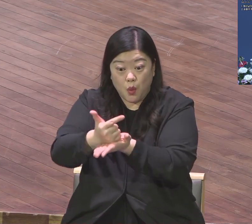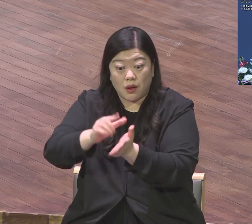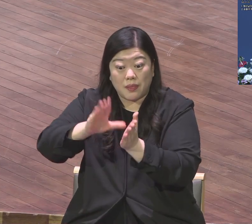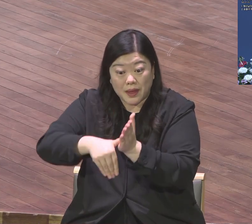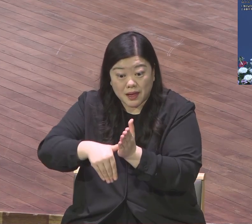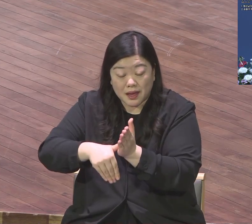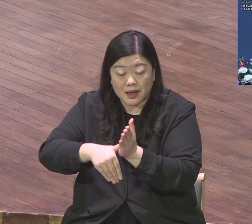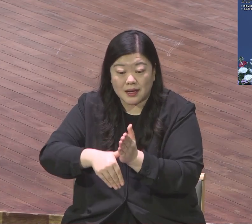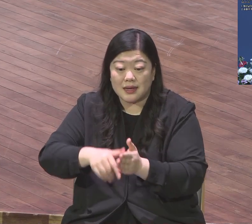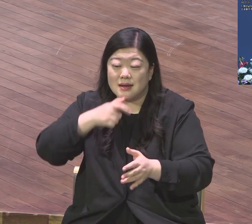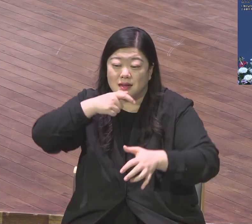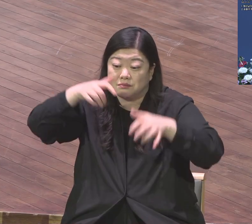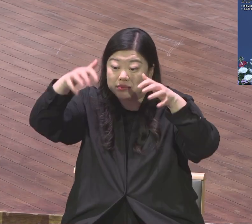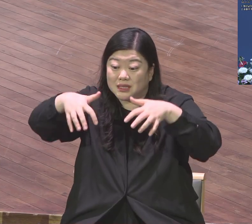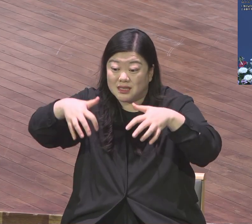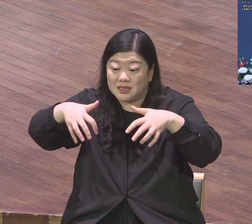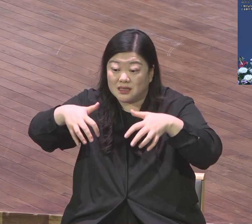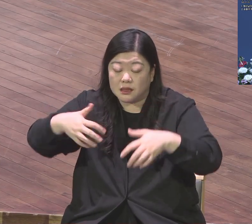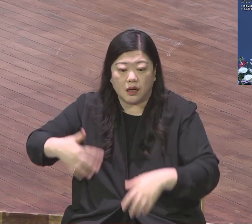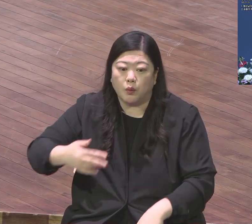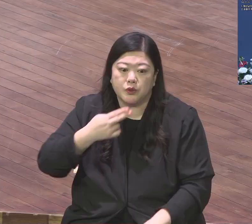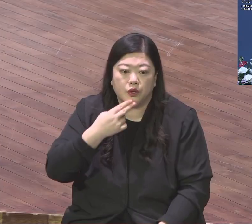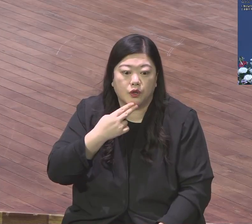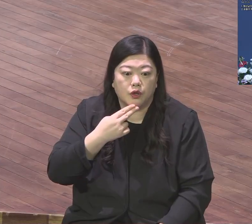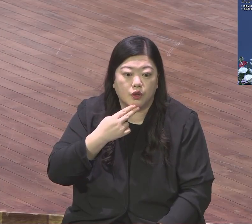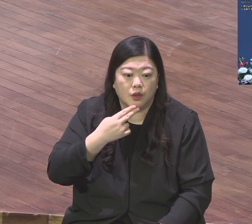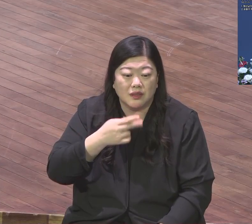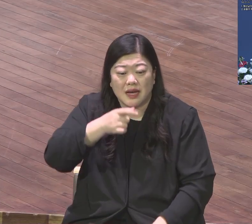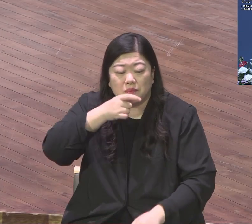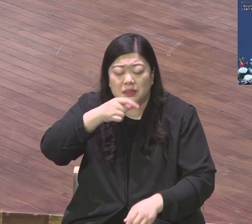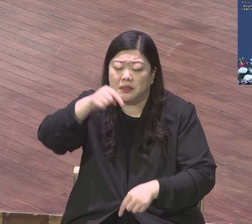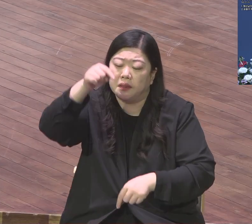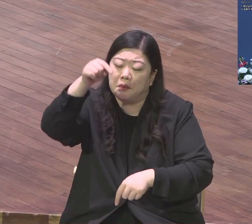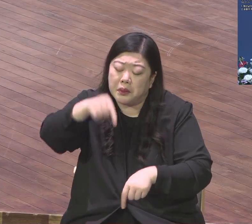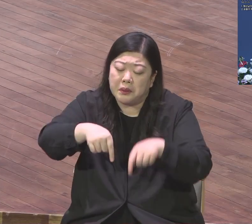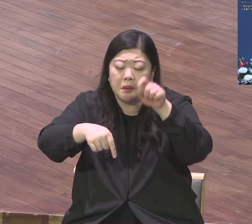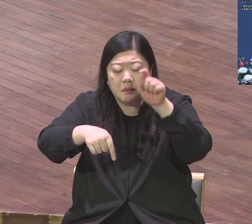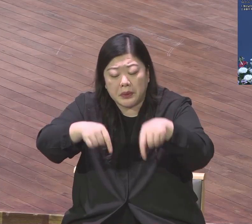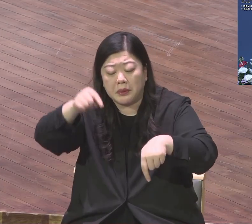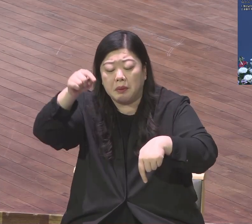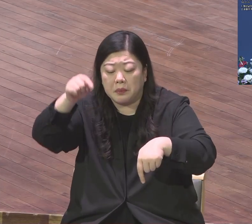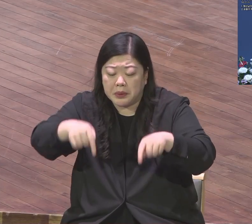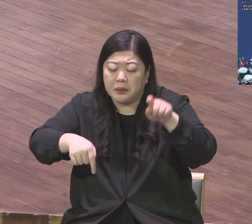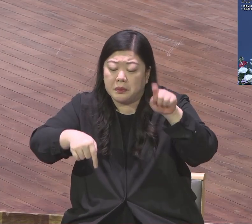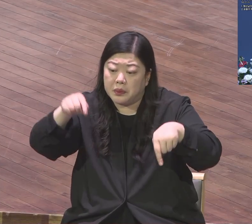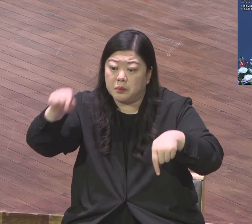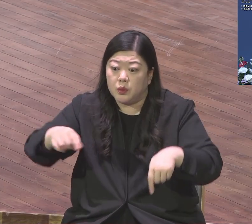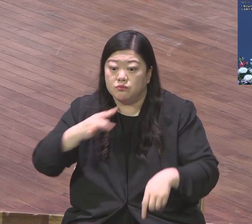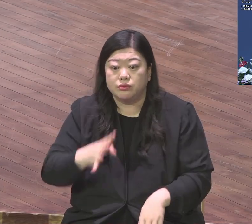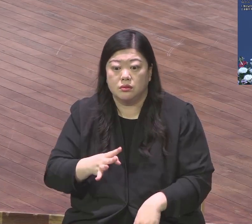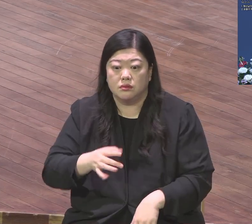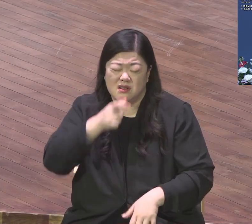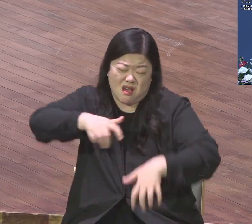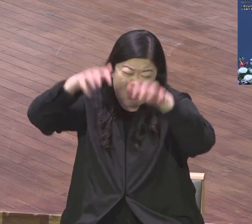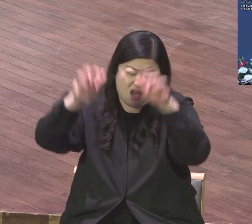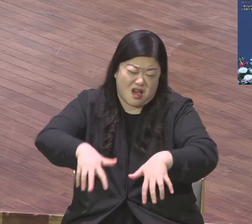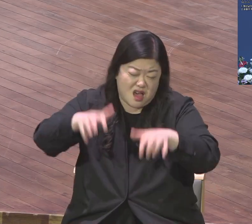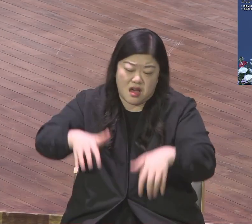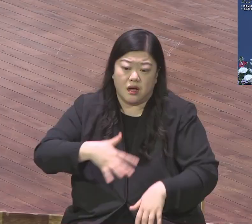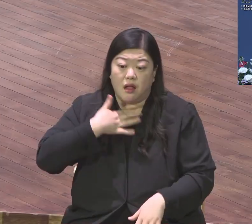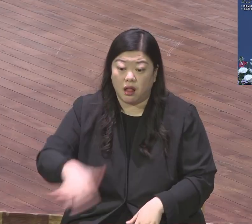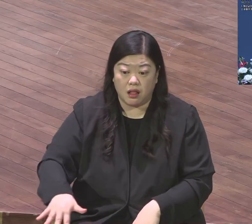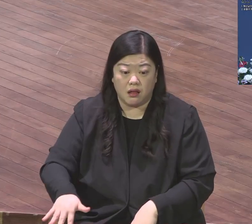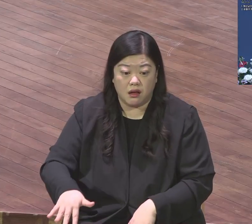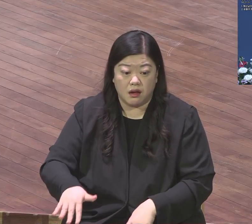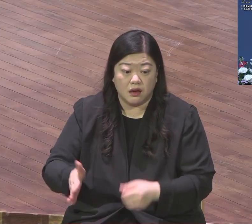전에는요, 그런 비라는 게 없었어요. 비가 막 쏟아지면 뭐 걸을 수 있겠다 싶은 그런 게 없었어요. 수면이 땅을